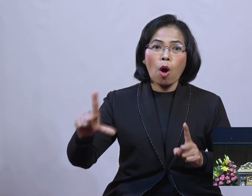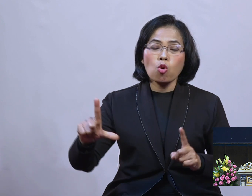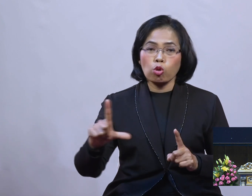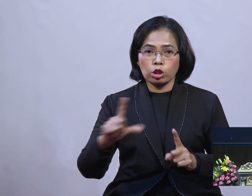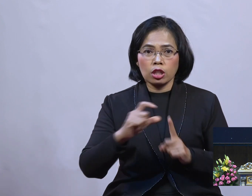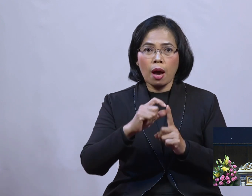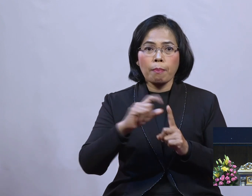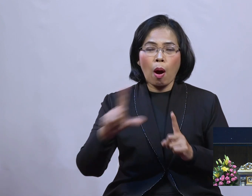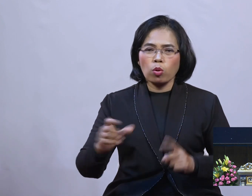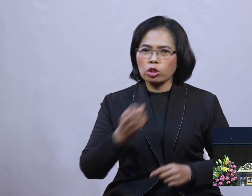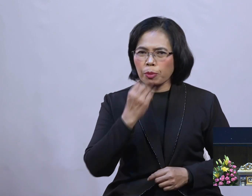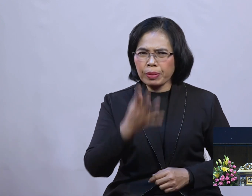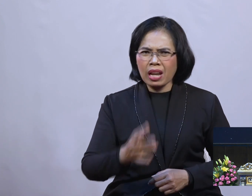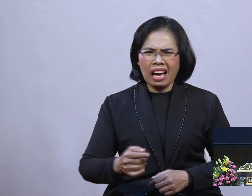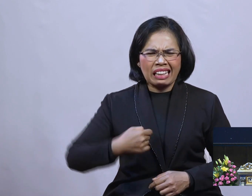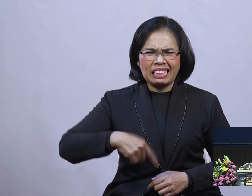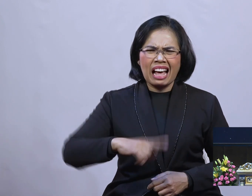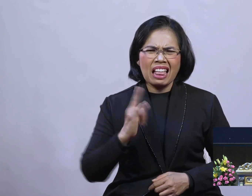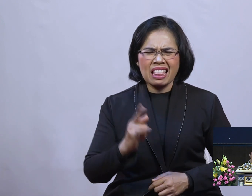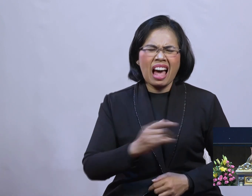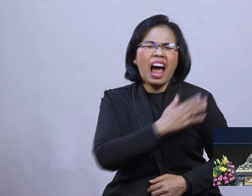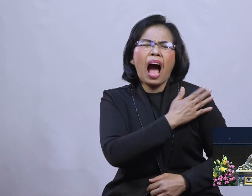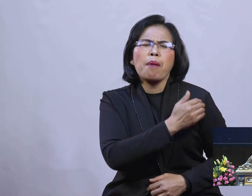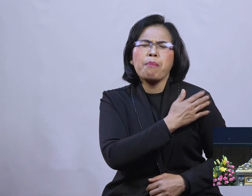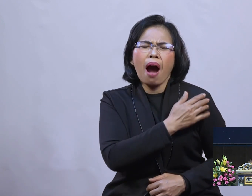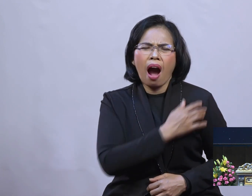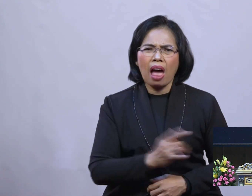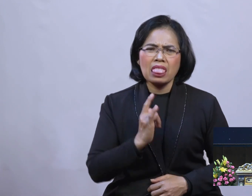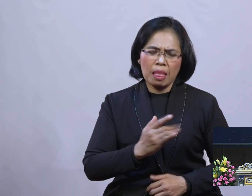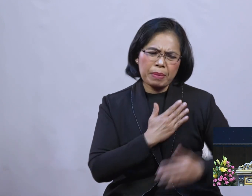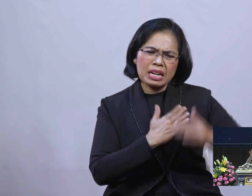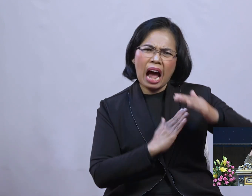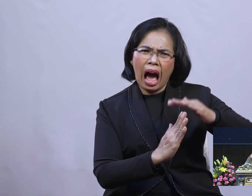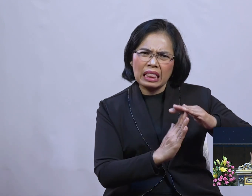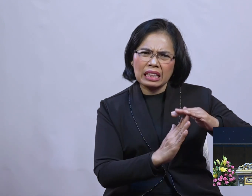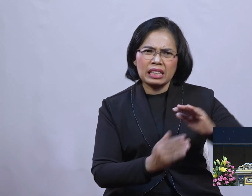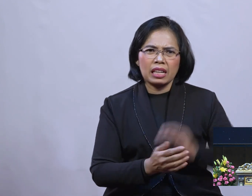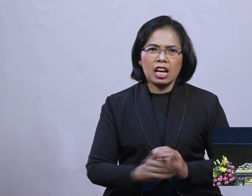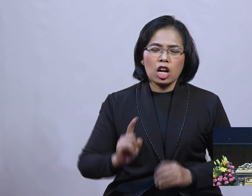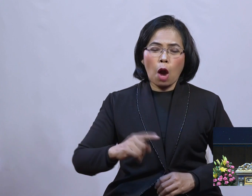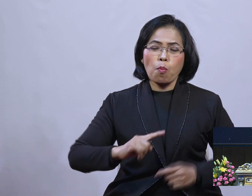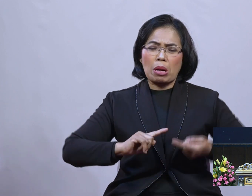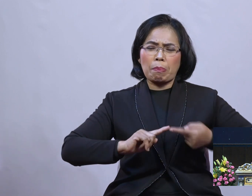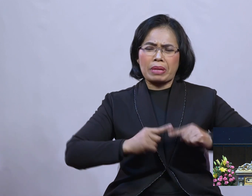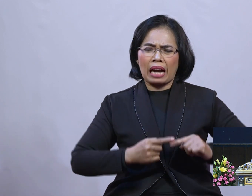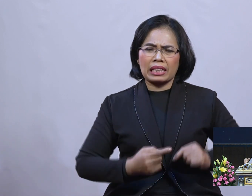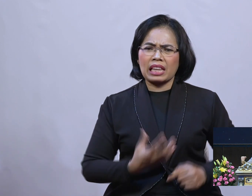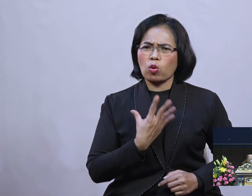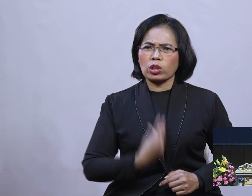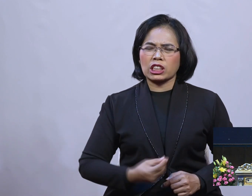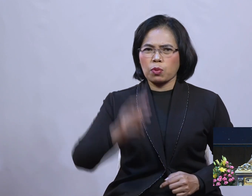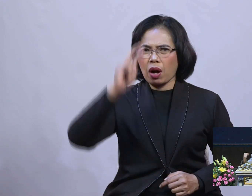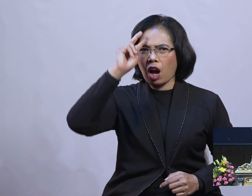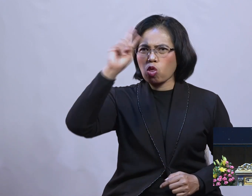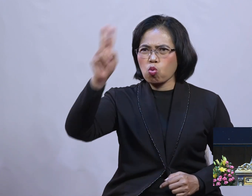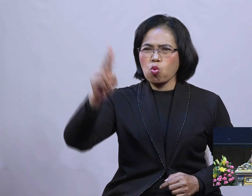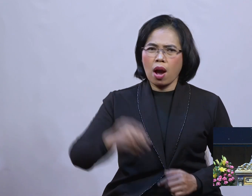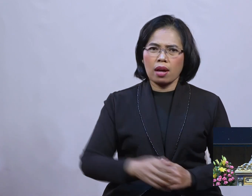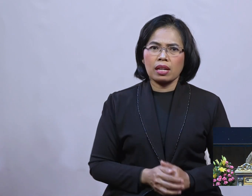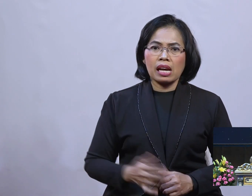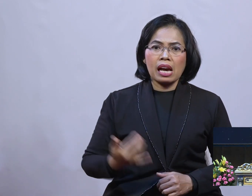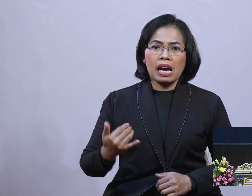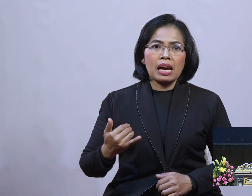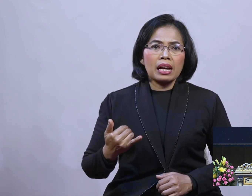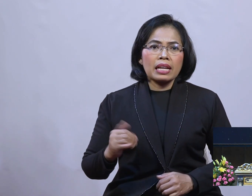kita menghadapi badai tapi yang tolong kitab Tuhan berkali-kali kita nyakiti Tuhan berkali-kali kita mengecewakan Tuhan yang perlu kita yang